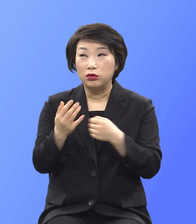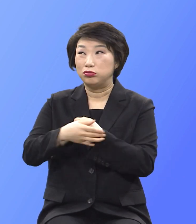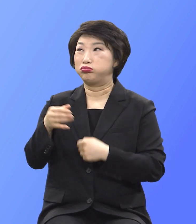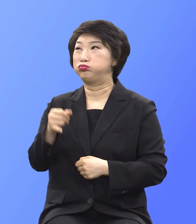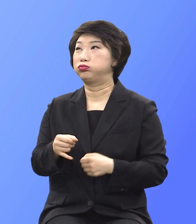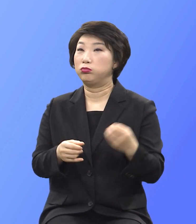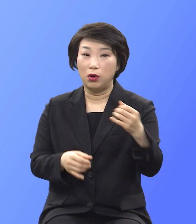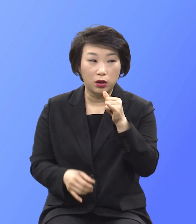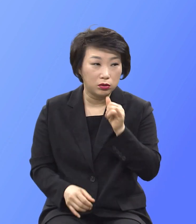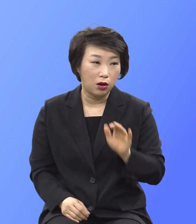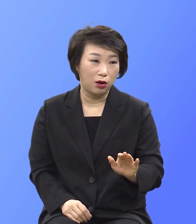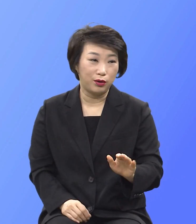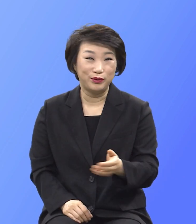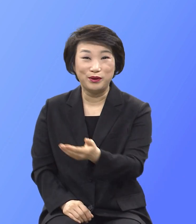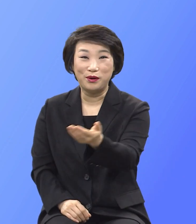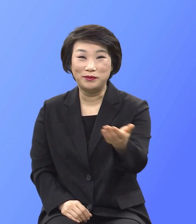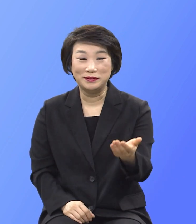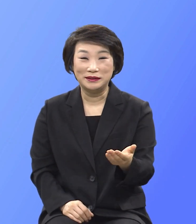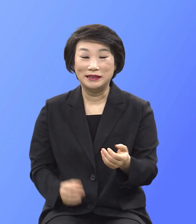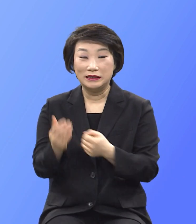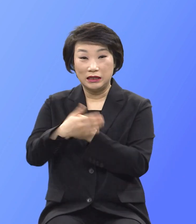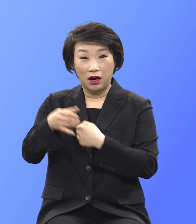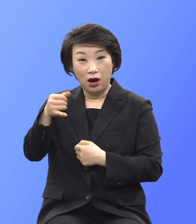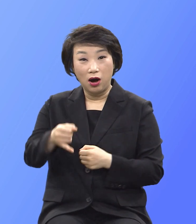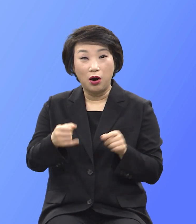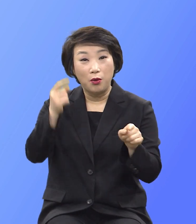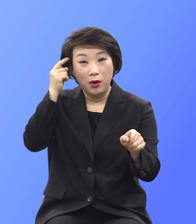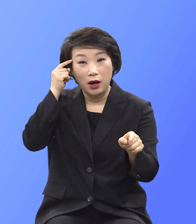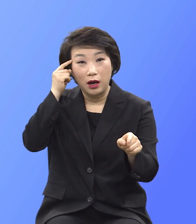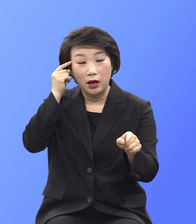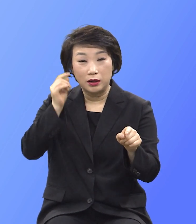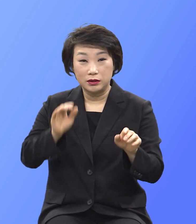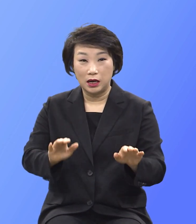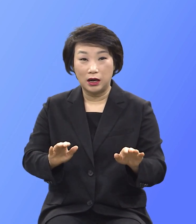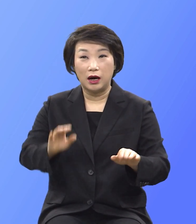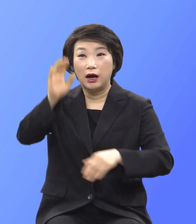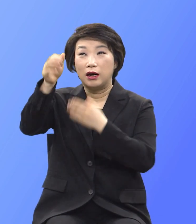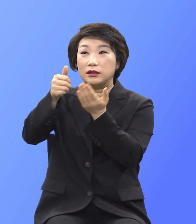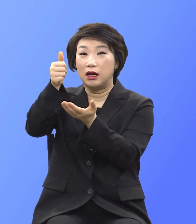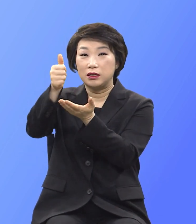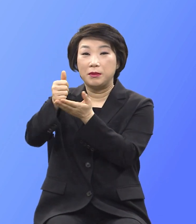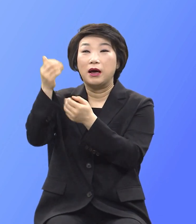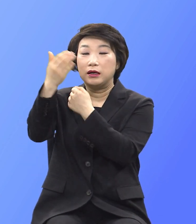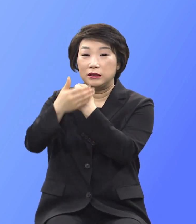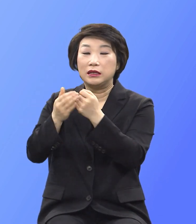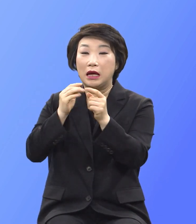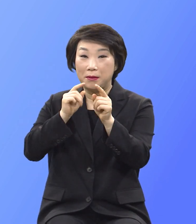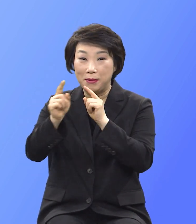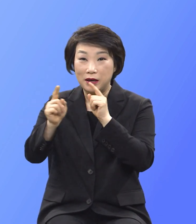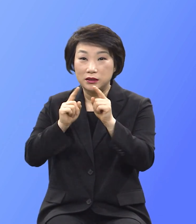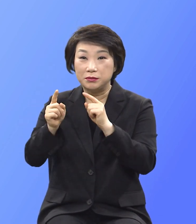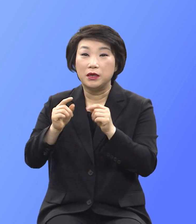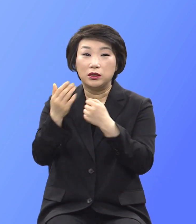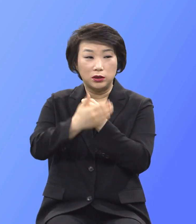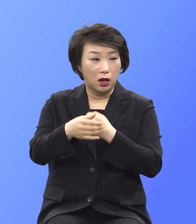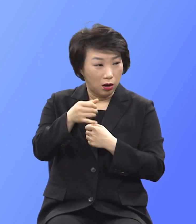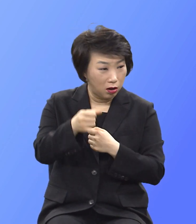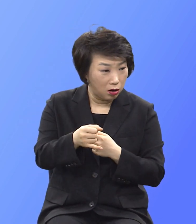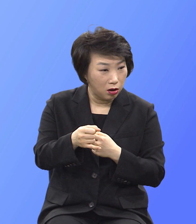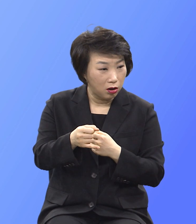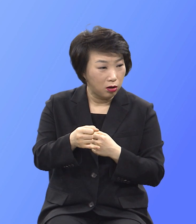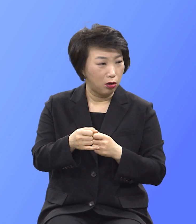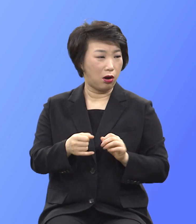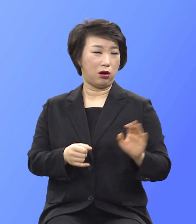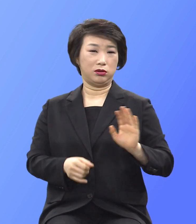돼. 여러분, 은혜가 안 되는 사람은 하나님의 은혜의 말씀이 은혜가 안 될